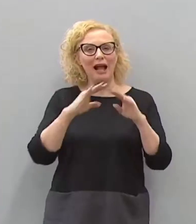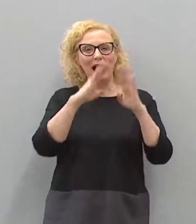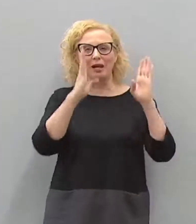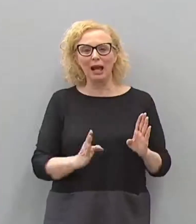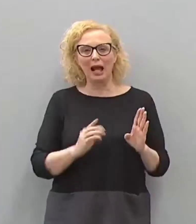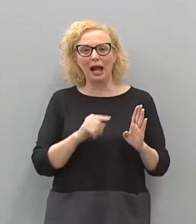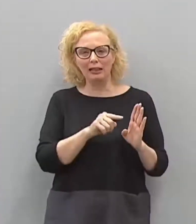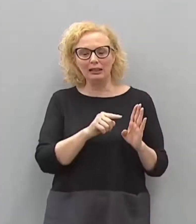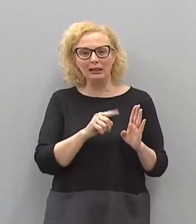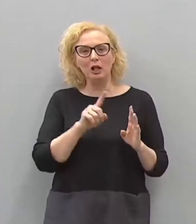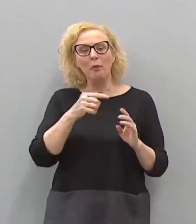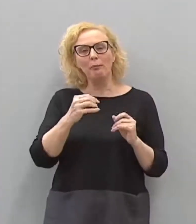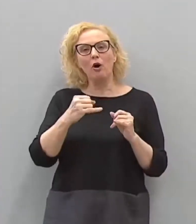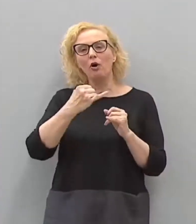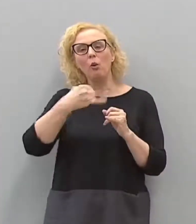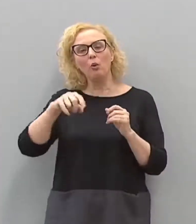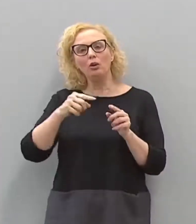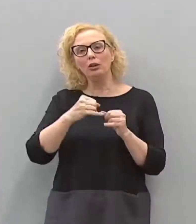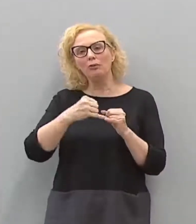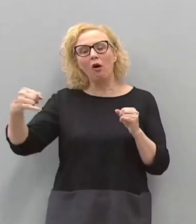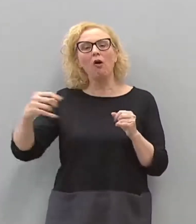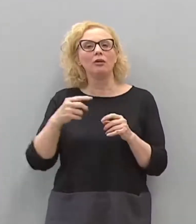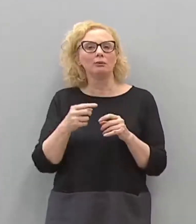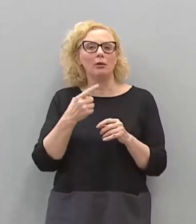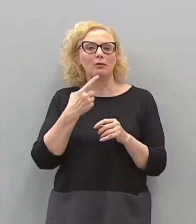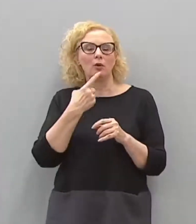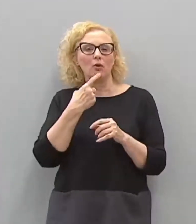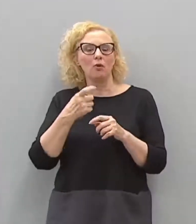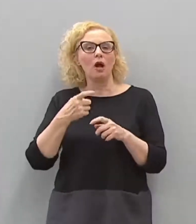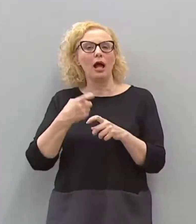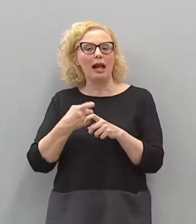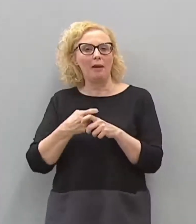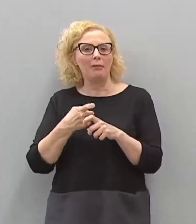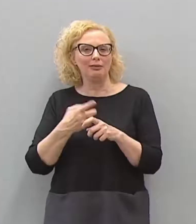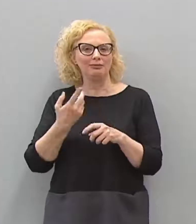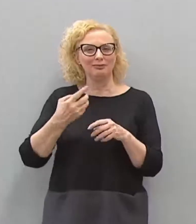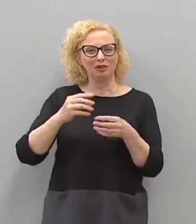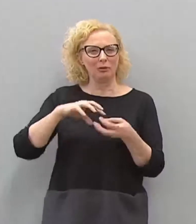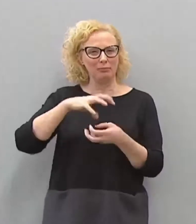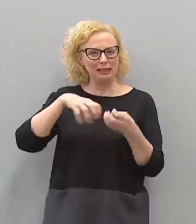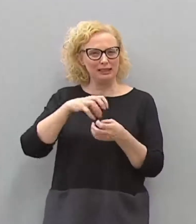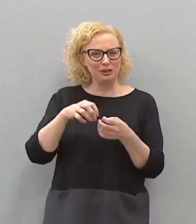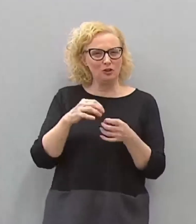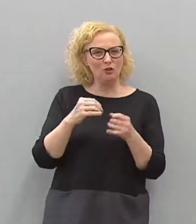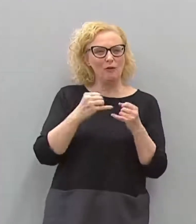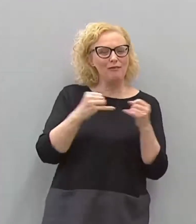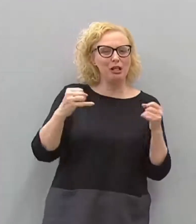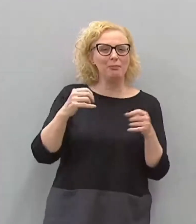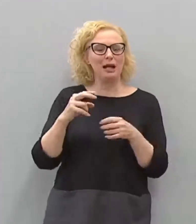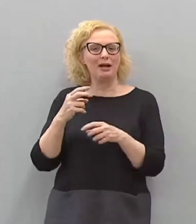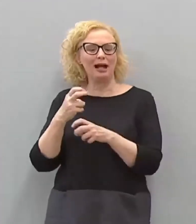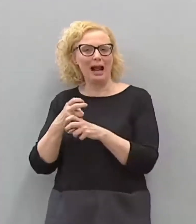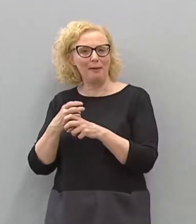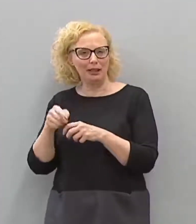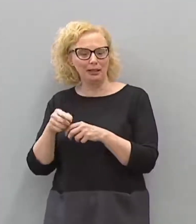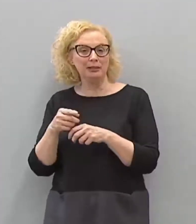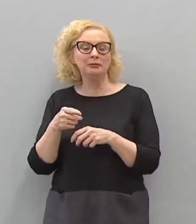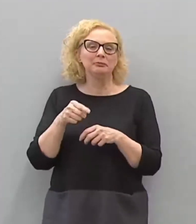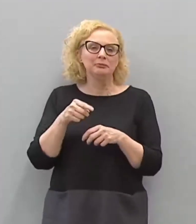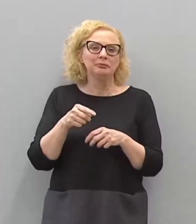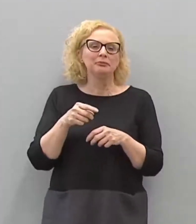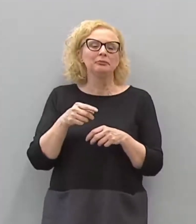l'ultimo tratto viene fatto comunque rama e quindi una soluzione misto fibra rame la cosiddetta ff dtc